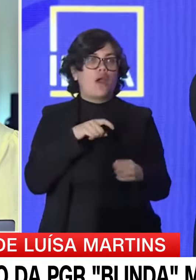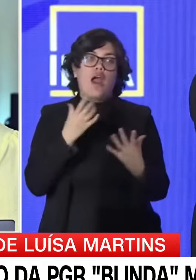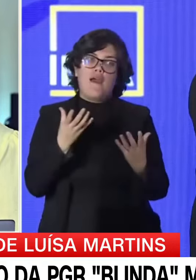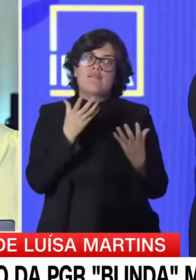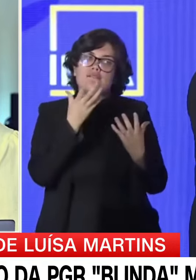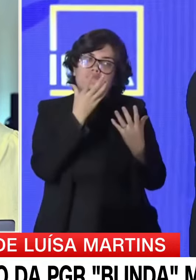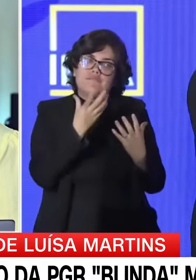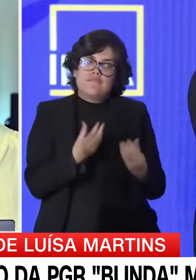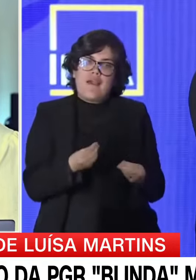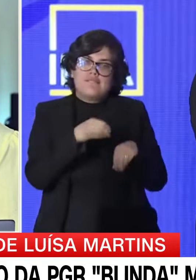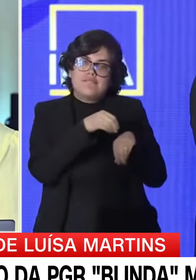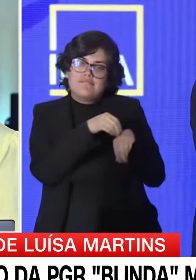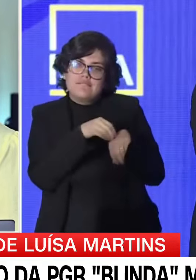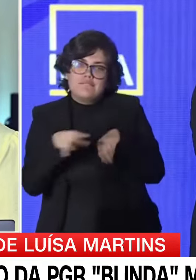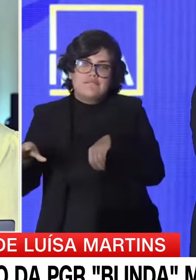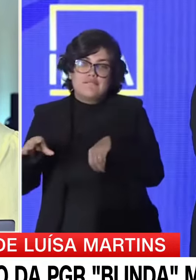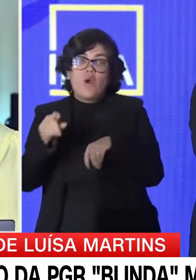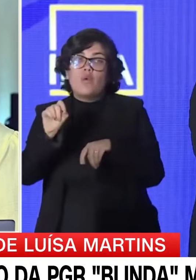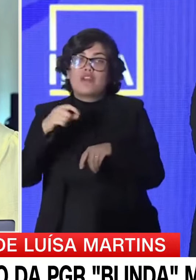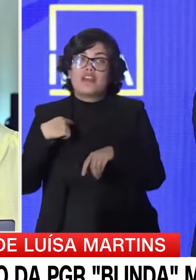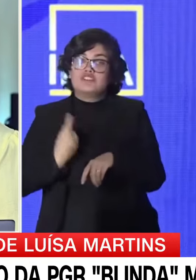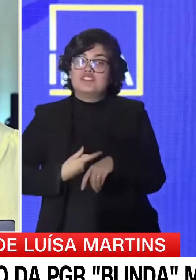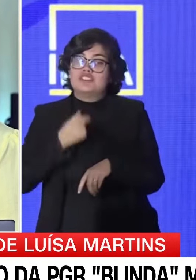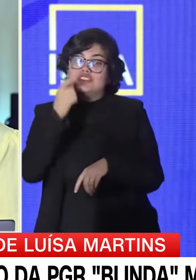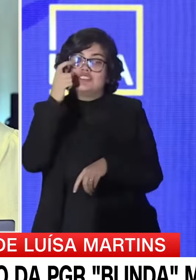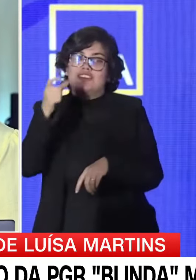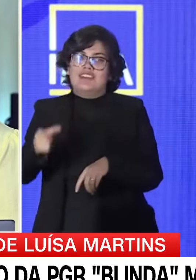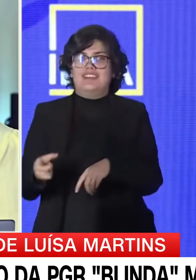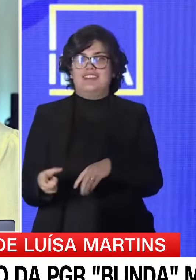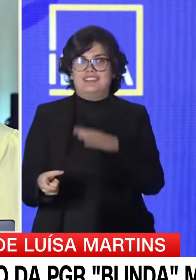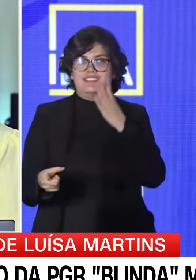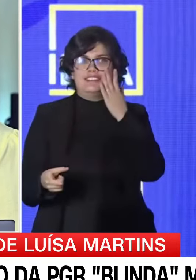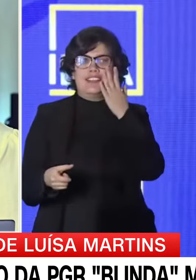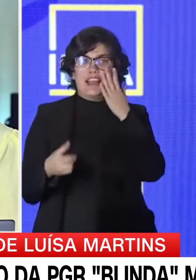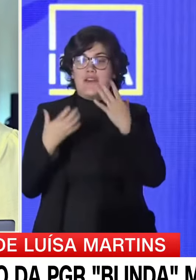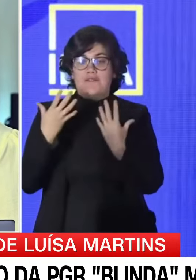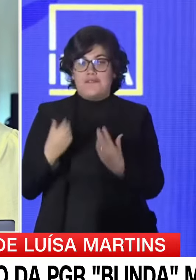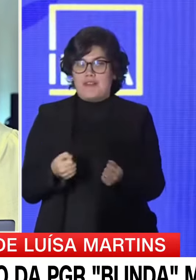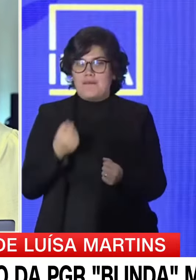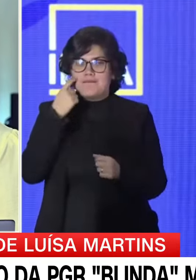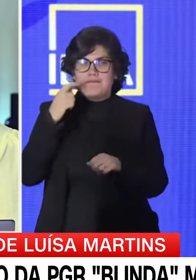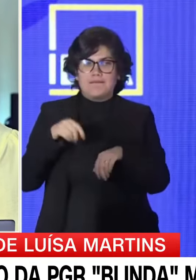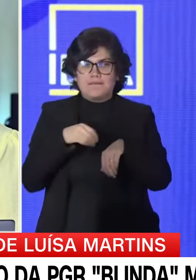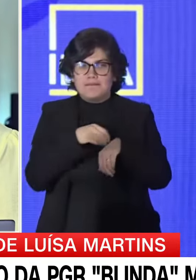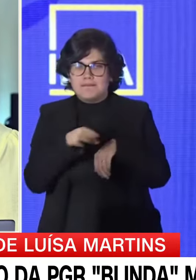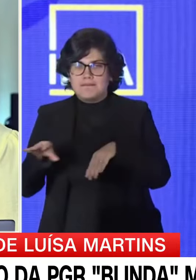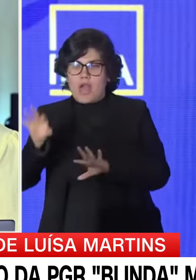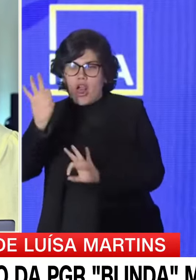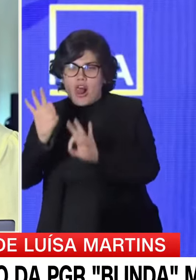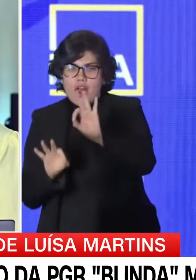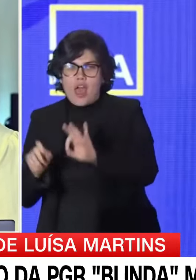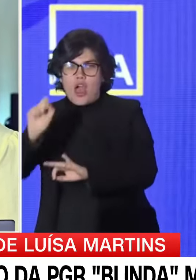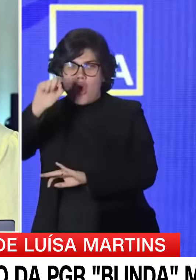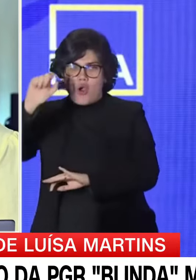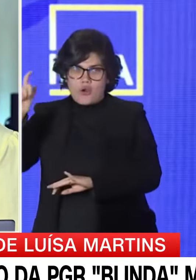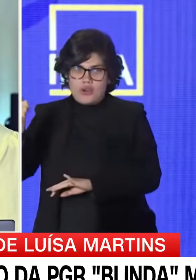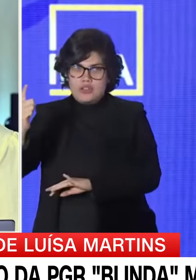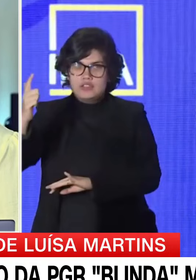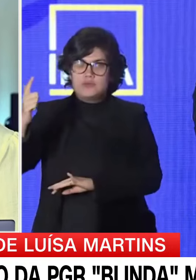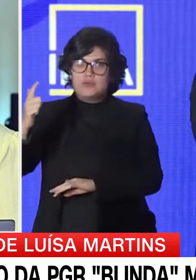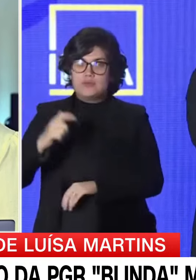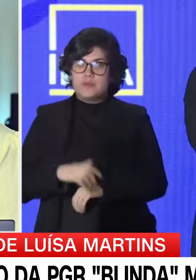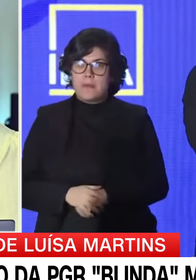apenas uma comunicação ali entre os tribunais já que e a própria Constituição Federal permite que eh um mesmo Ministro